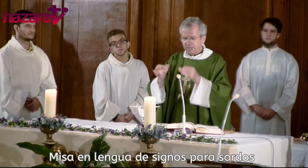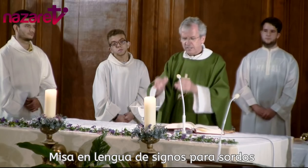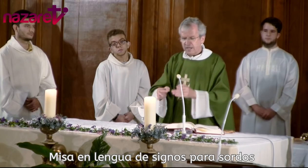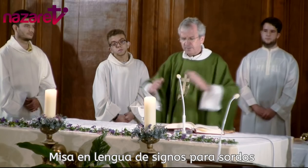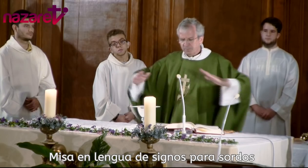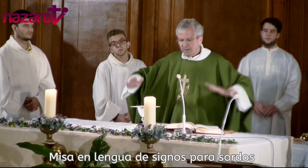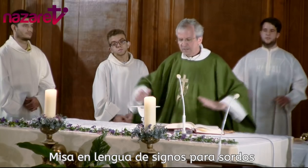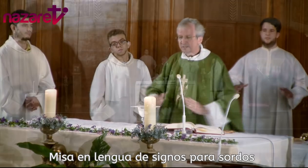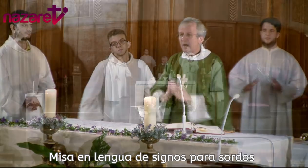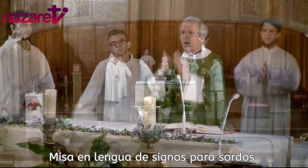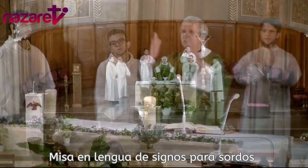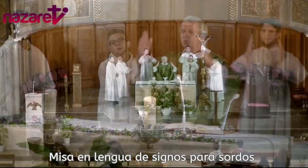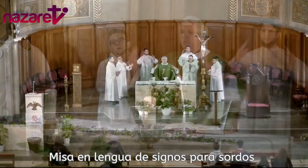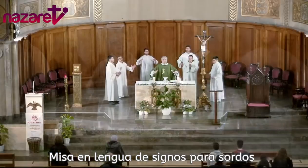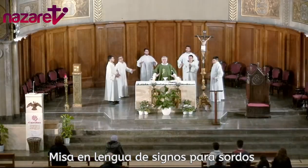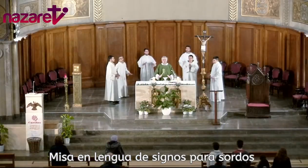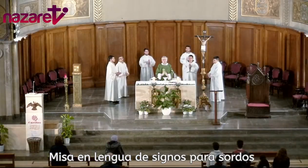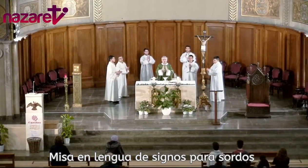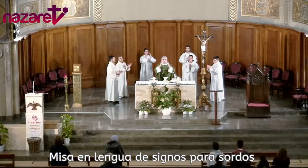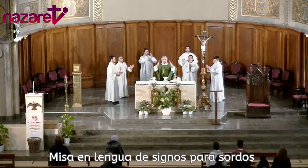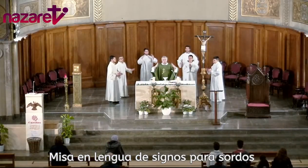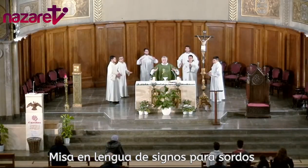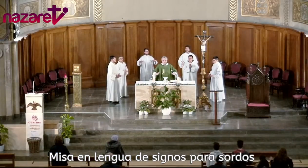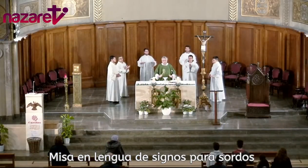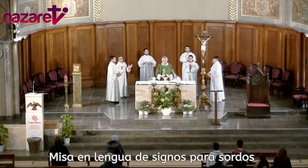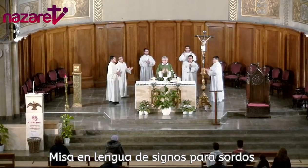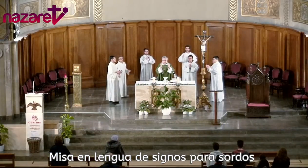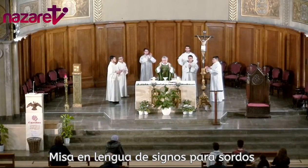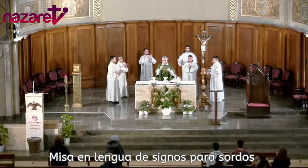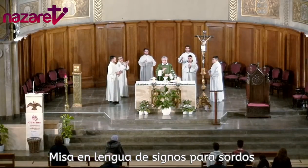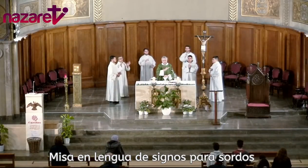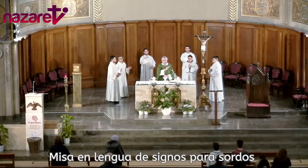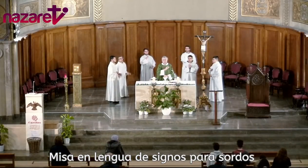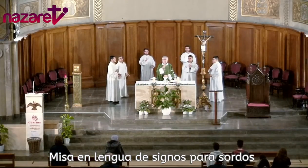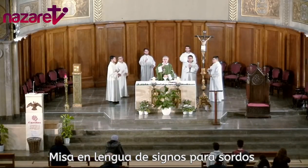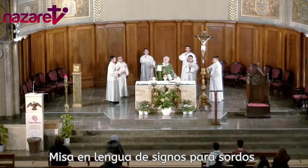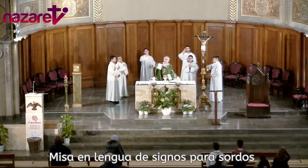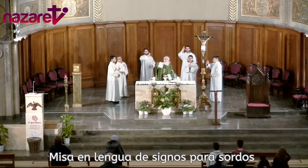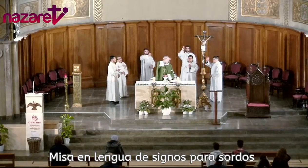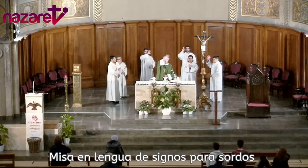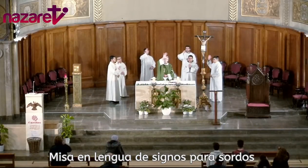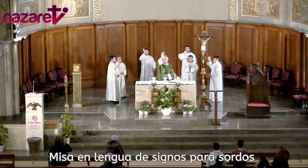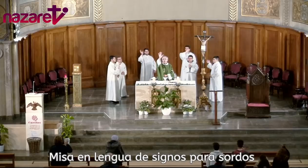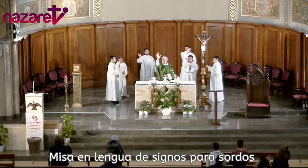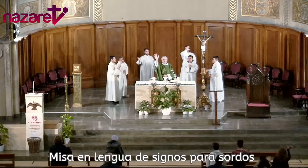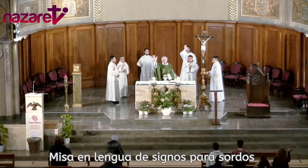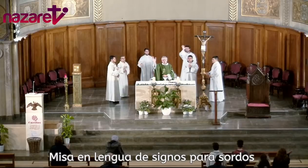cesar: Santo, santo, santo es el Señor, Dios